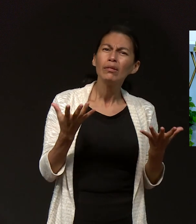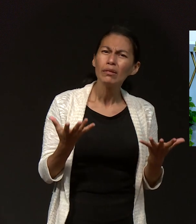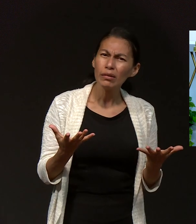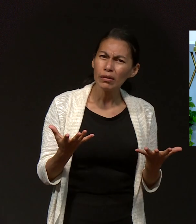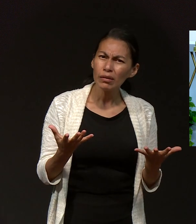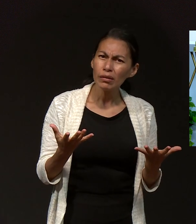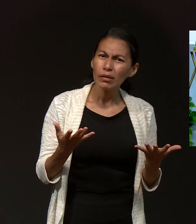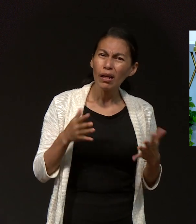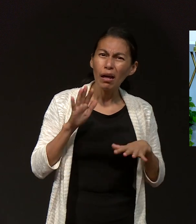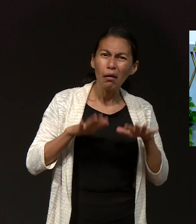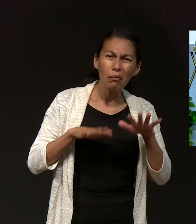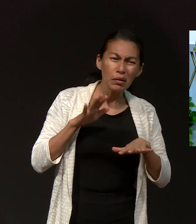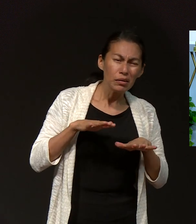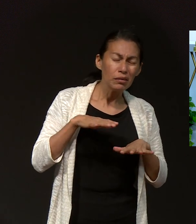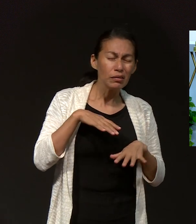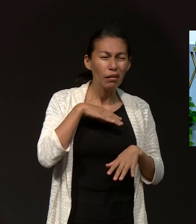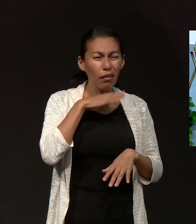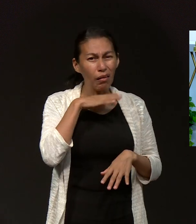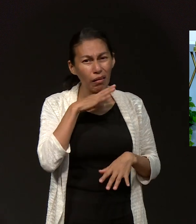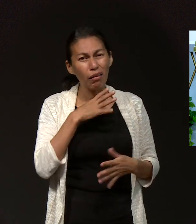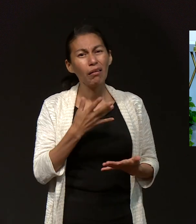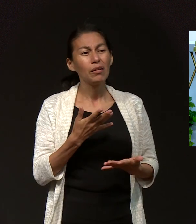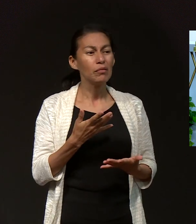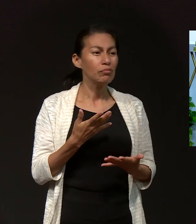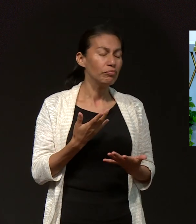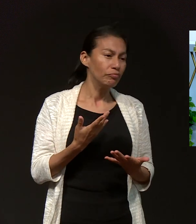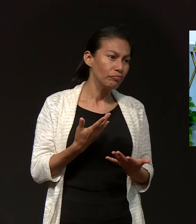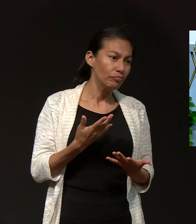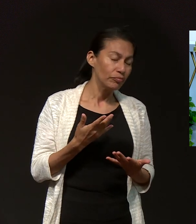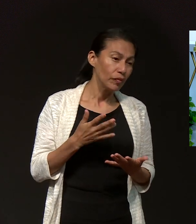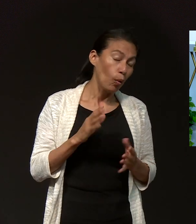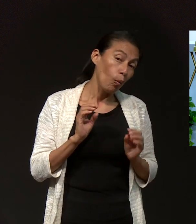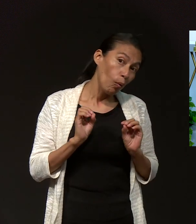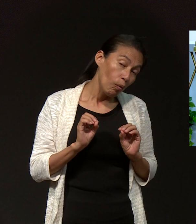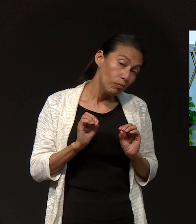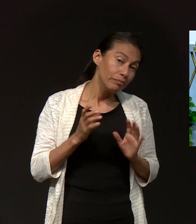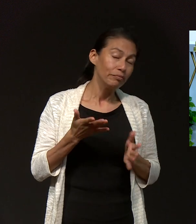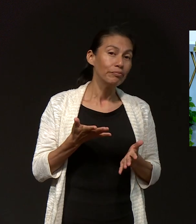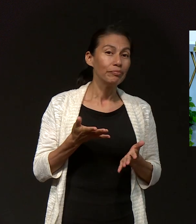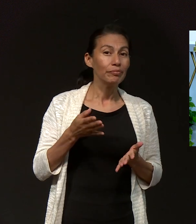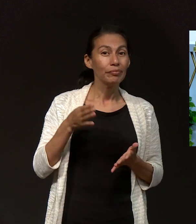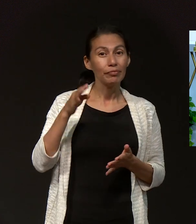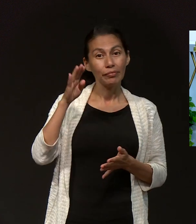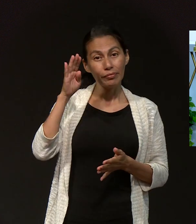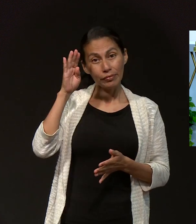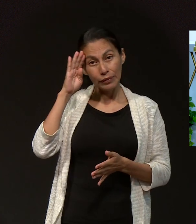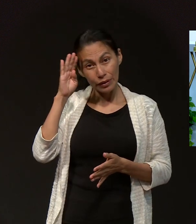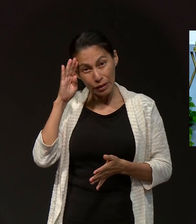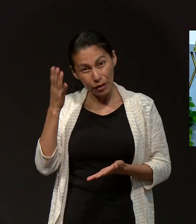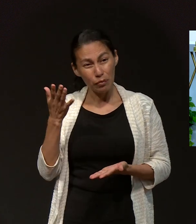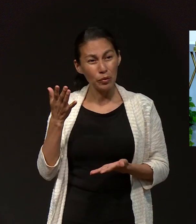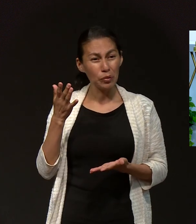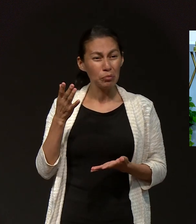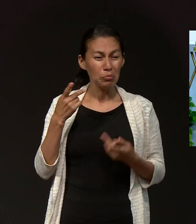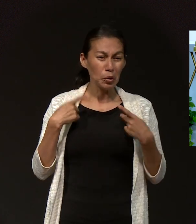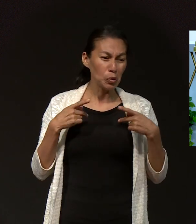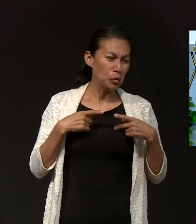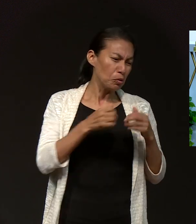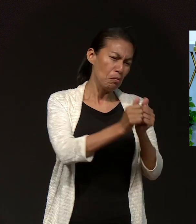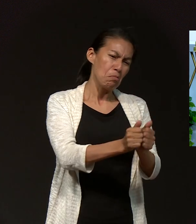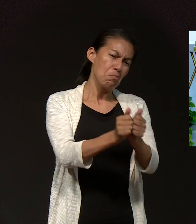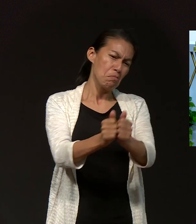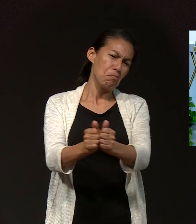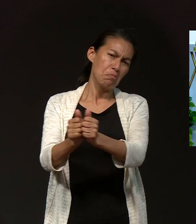Solemos no darnos cuenta. No damos todo por sentado. Por creemos que siempre